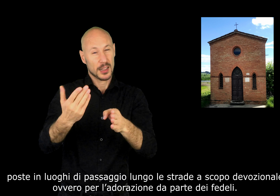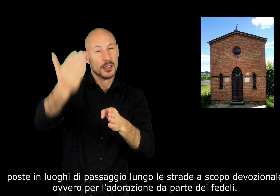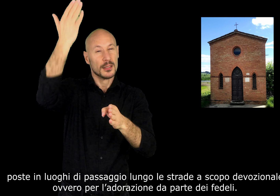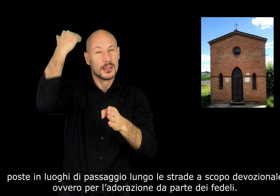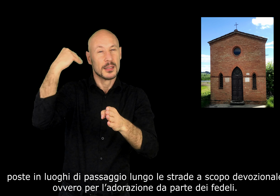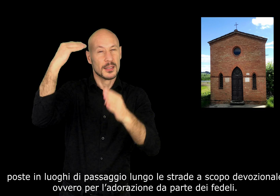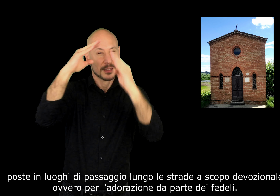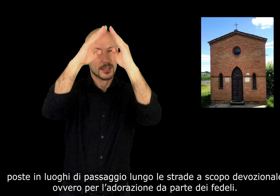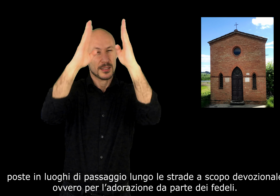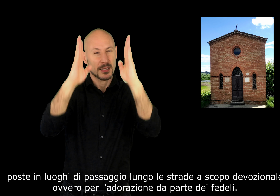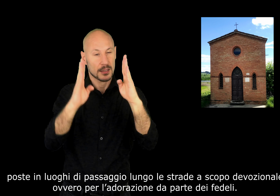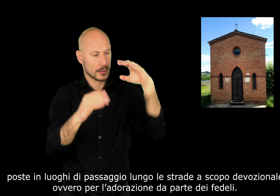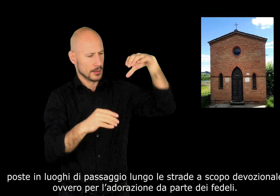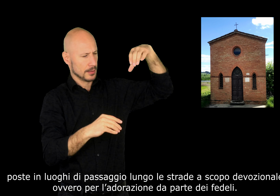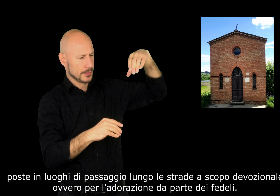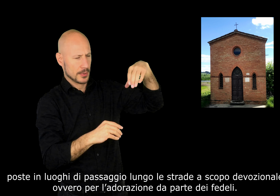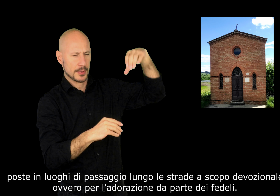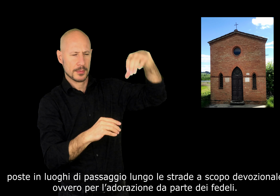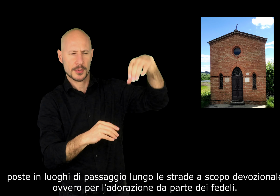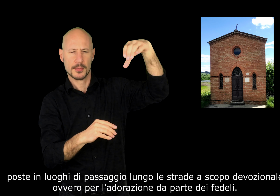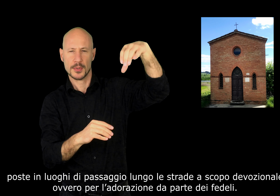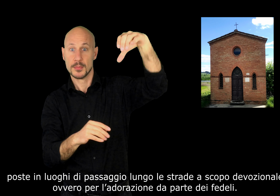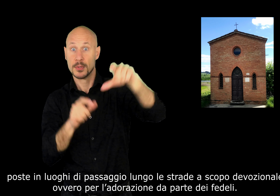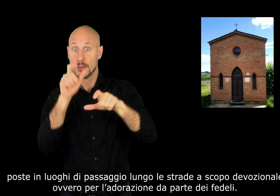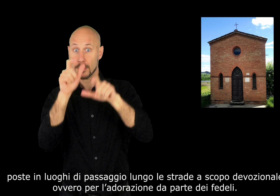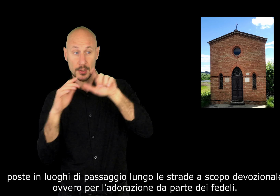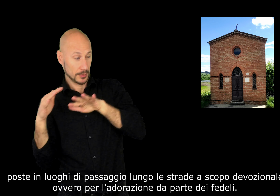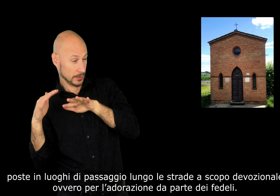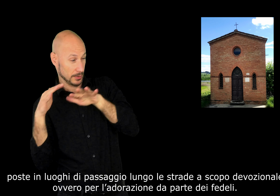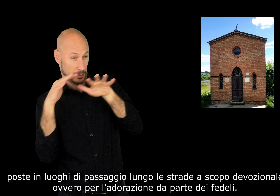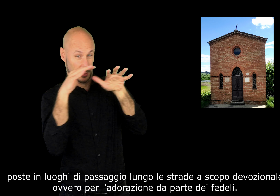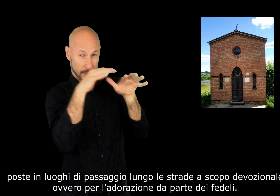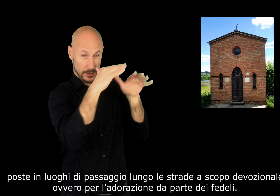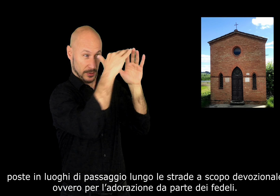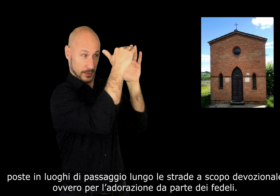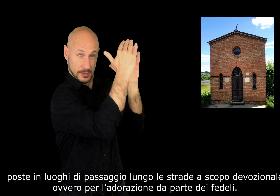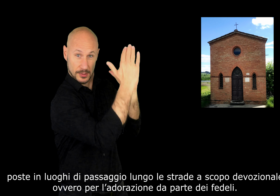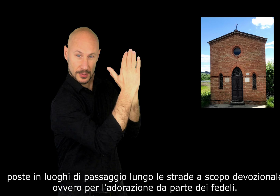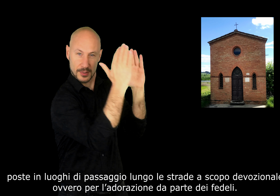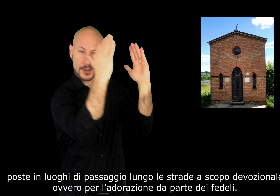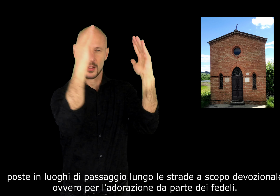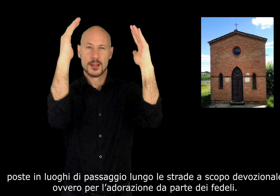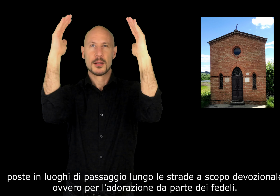devozionale ovvero per l'adorazione da parte dei fedeli